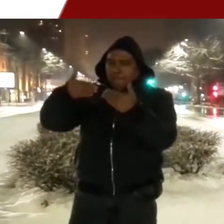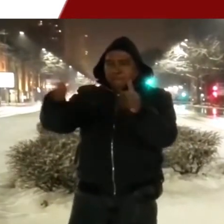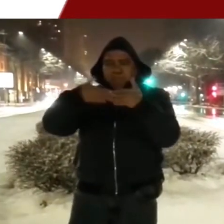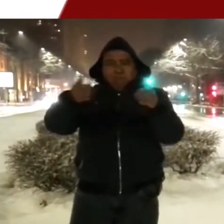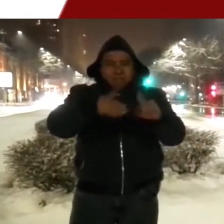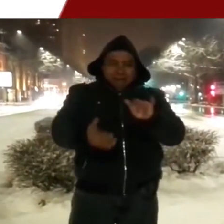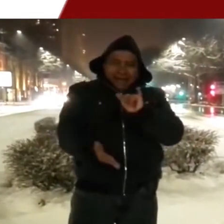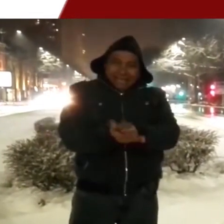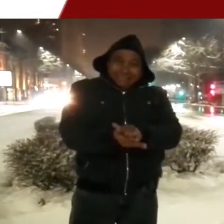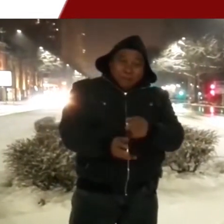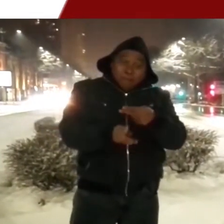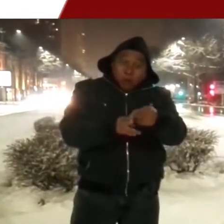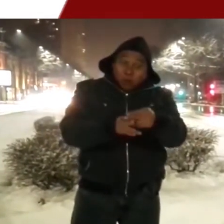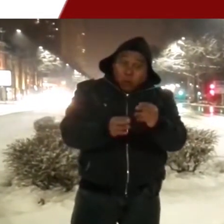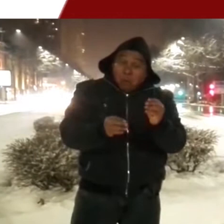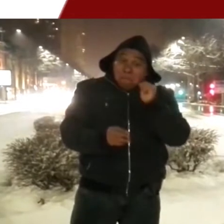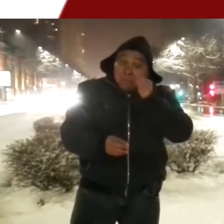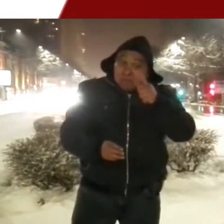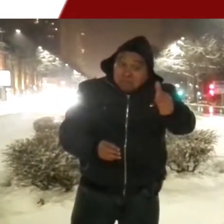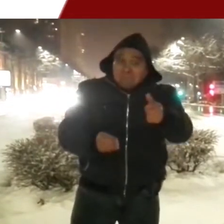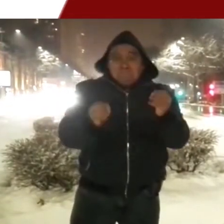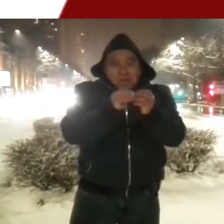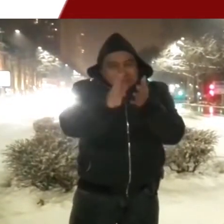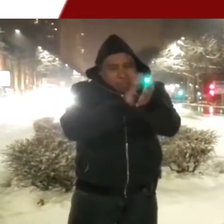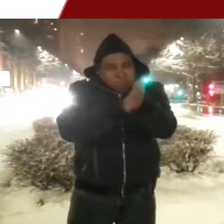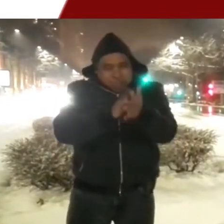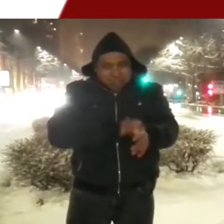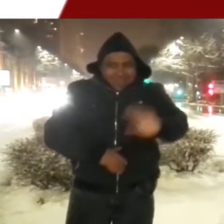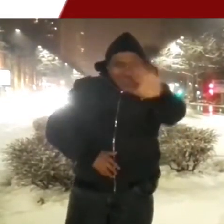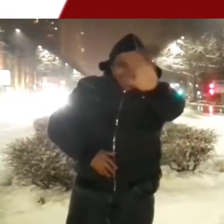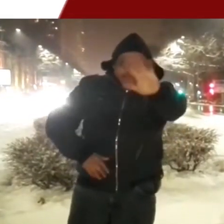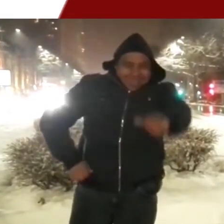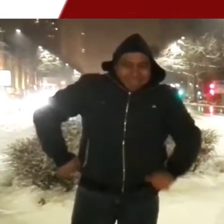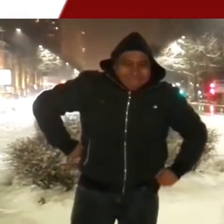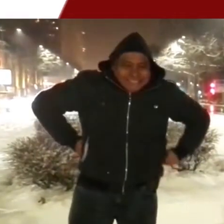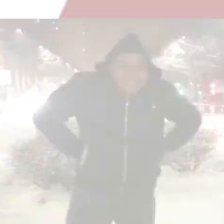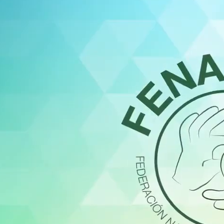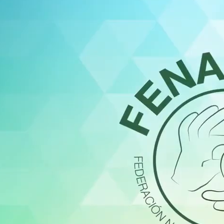permite la accesibilidad de las personas sordas. En estos días les contaremos más. ¡Chao!